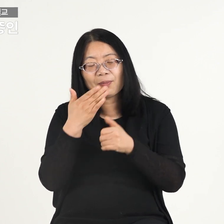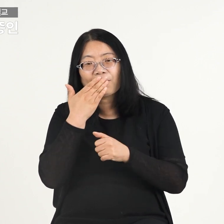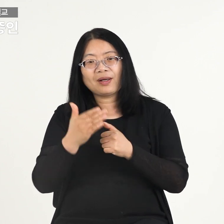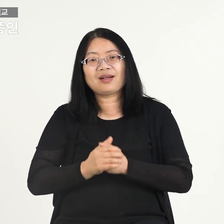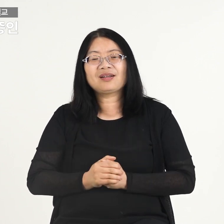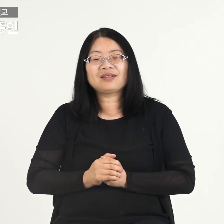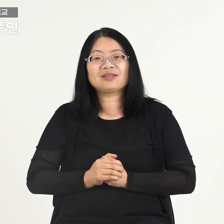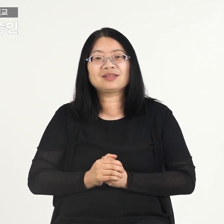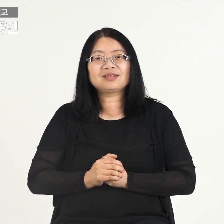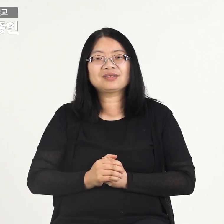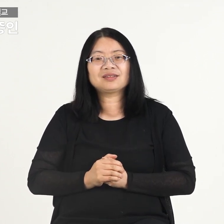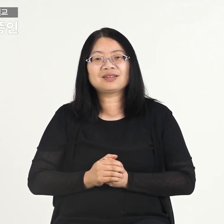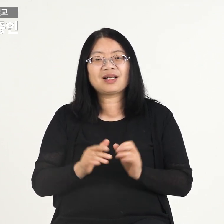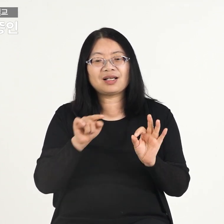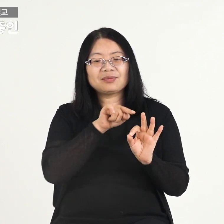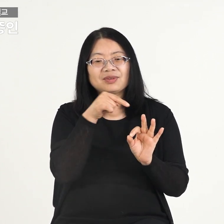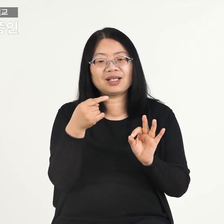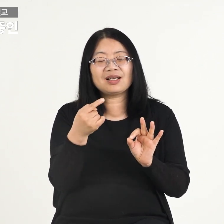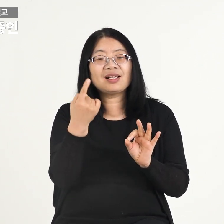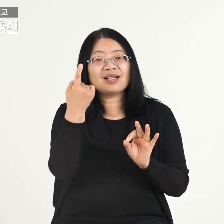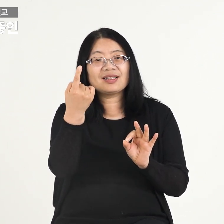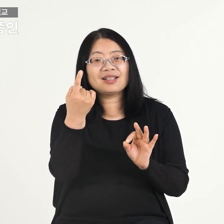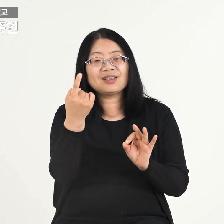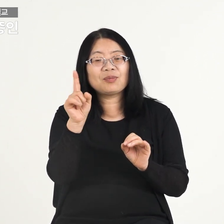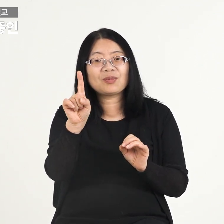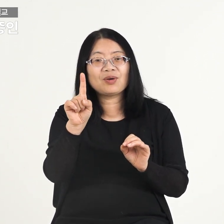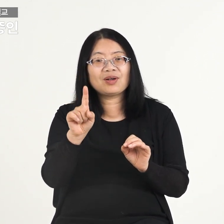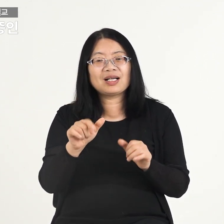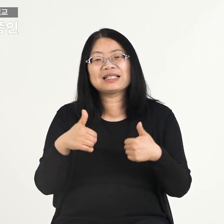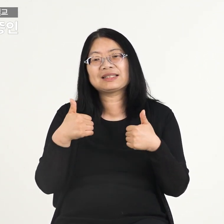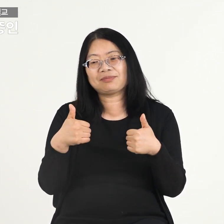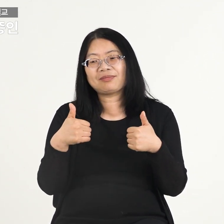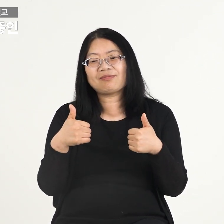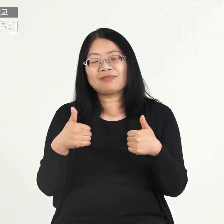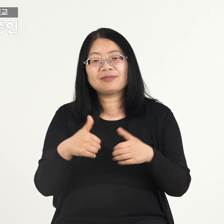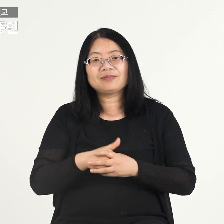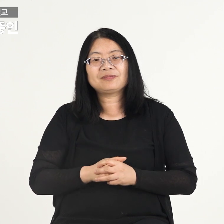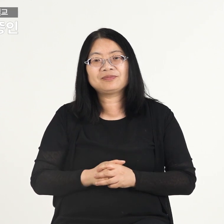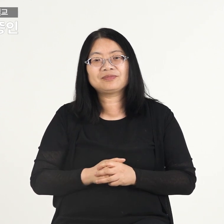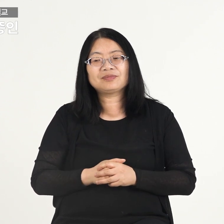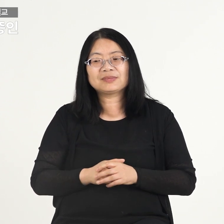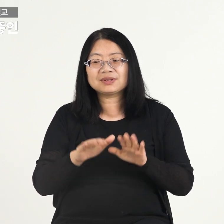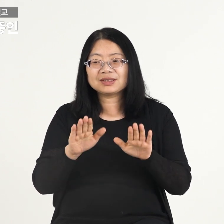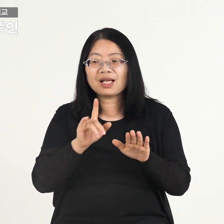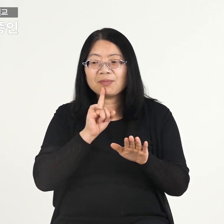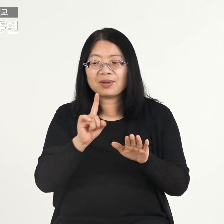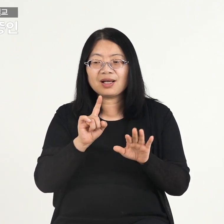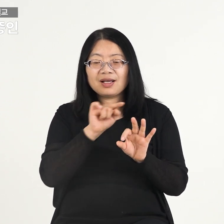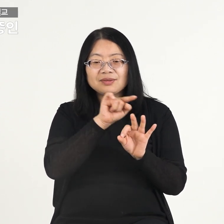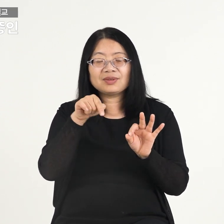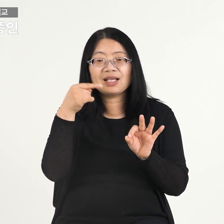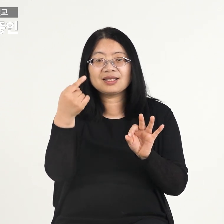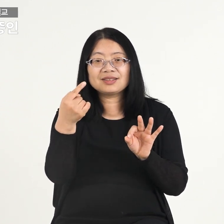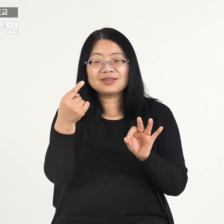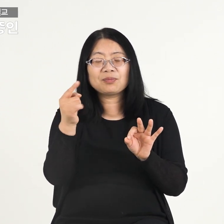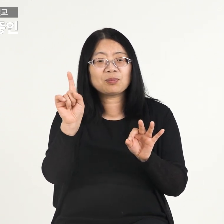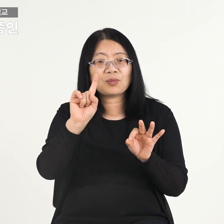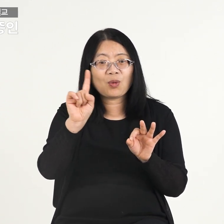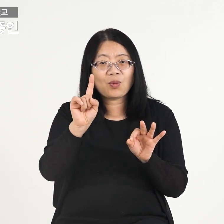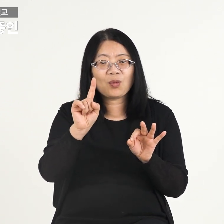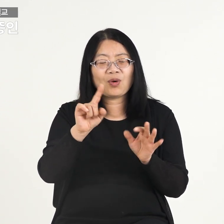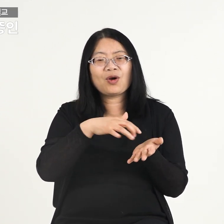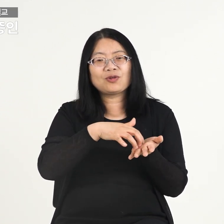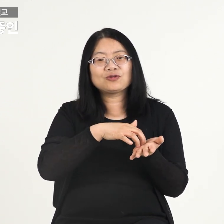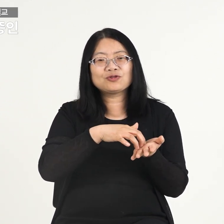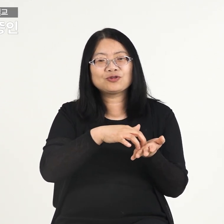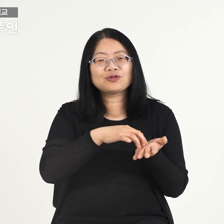받습니다. 10분의 1은 어쨌든 심판을 받아요. 그 여기서도 말하는 10분의 1은 수치적인 10분의